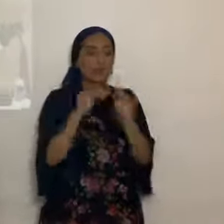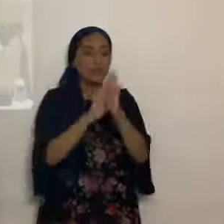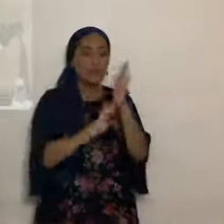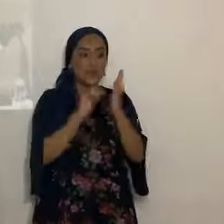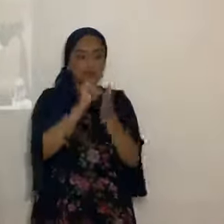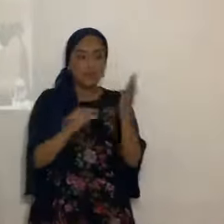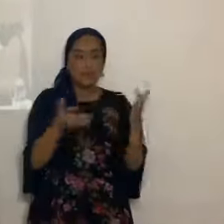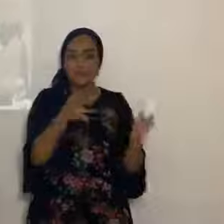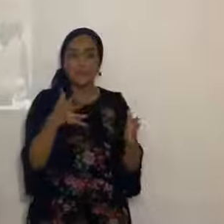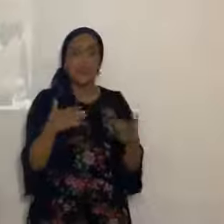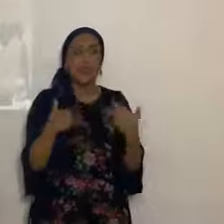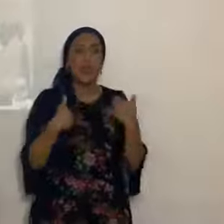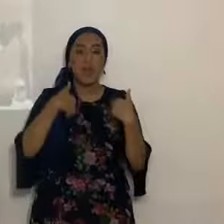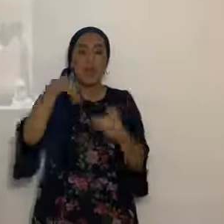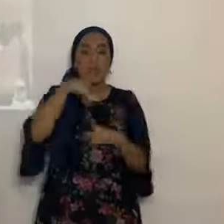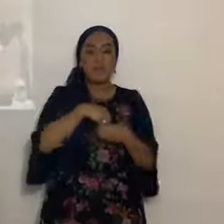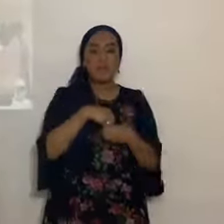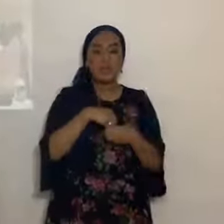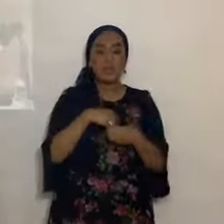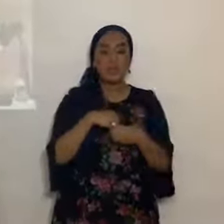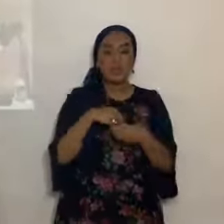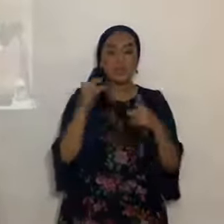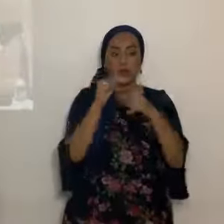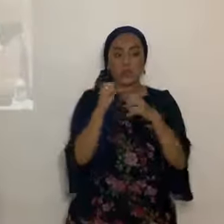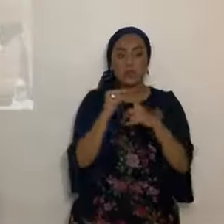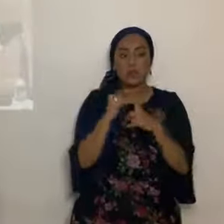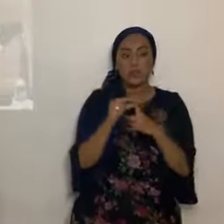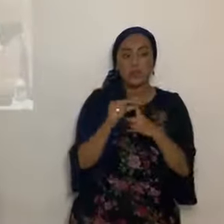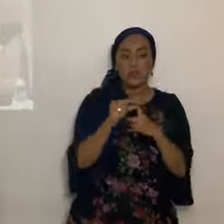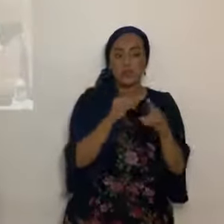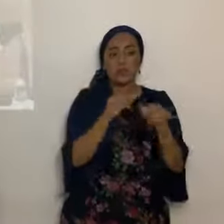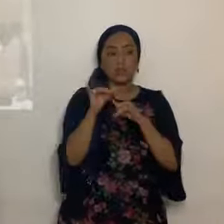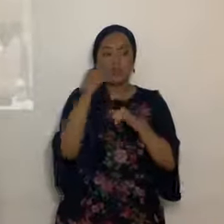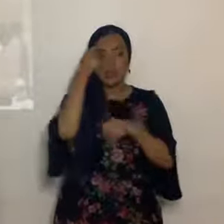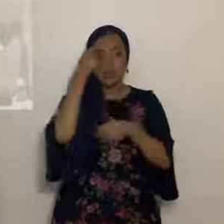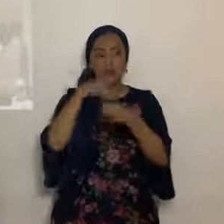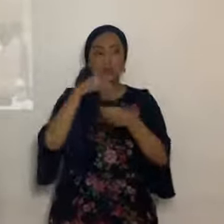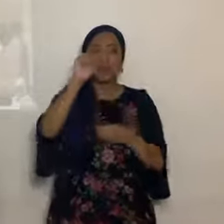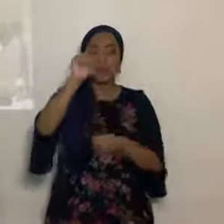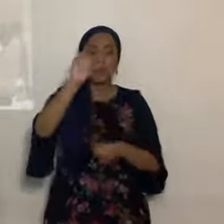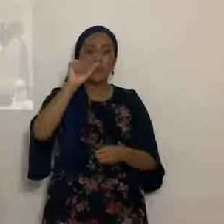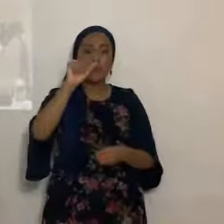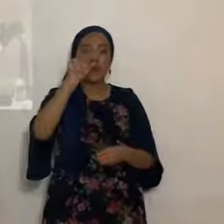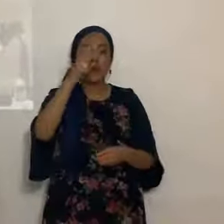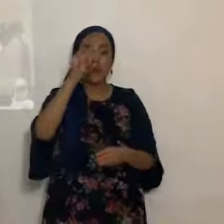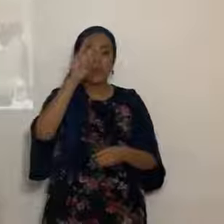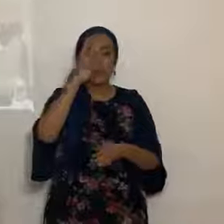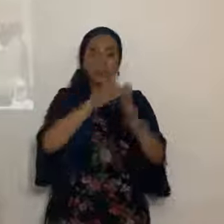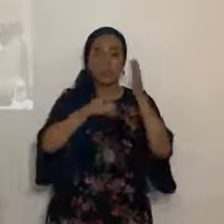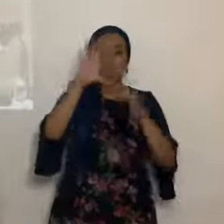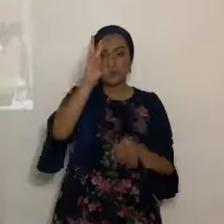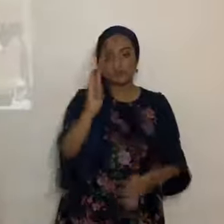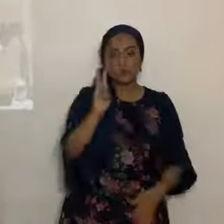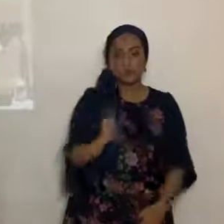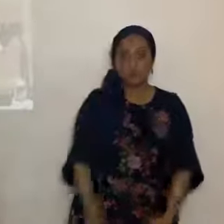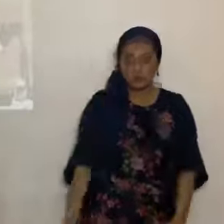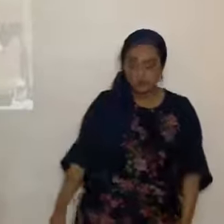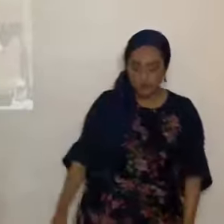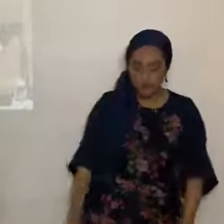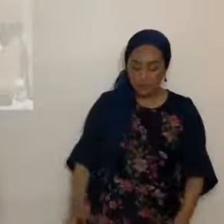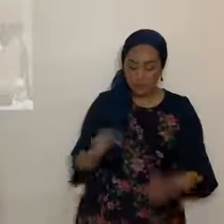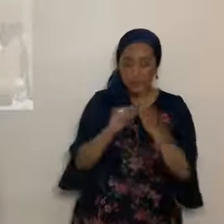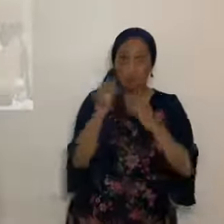más o menos, está, digo, palabras más, palabras menos, pero es la idea en Mateo 6. Vamos para allá, Mateo 6, en el